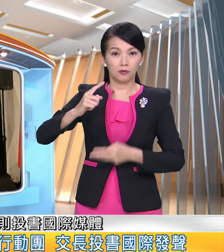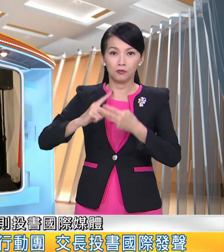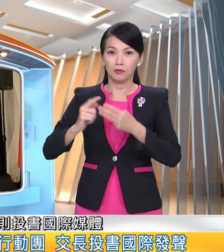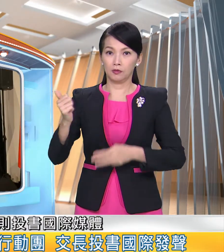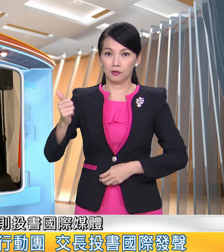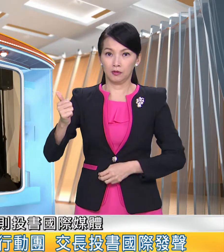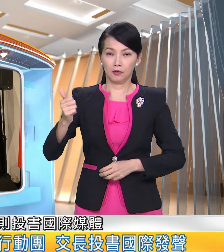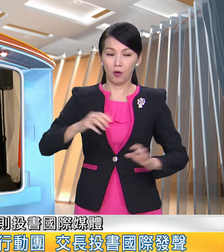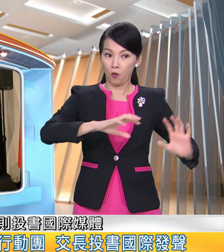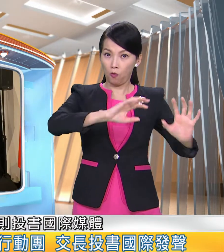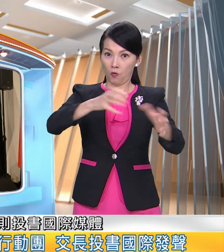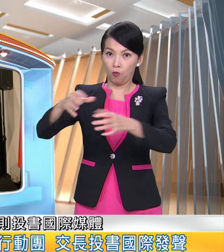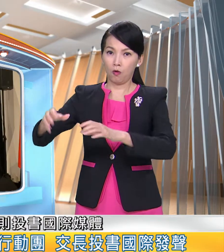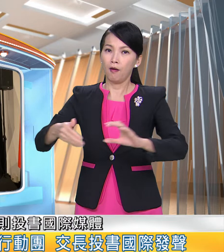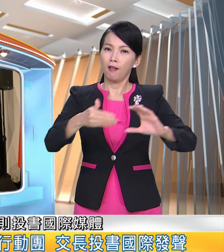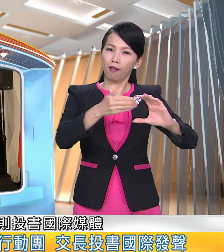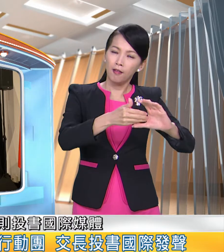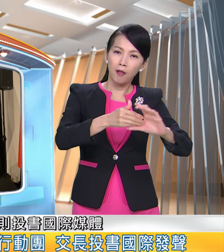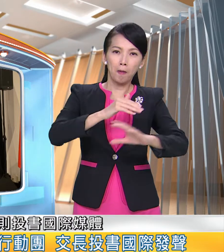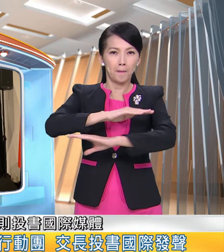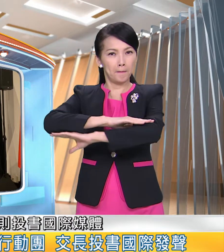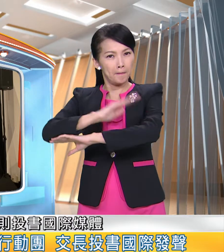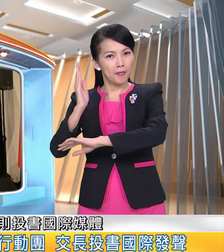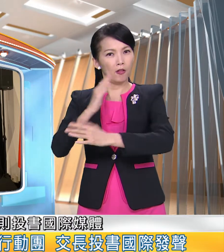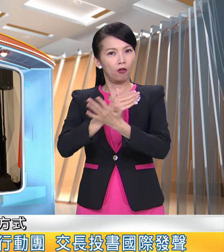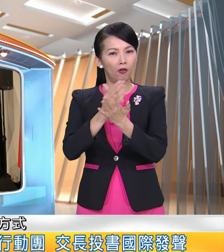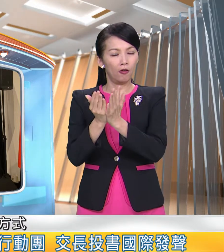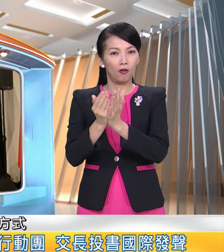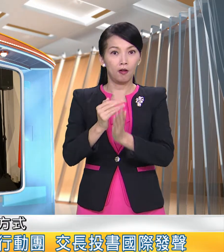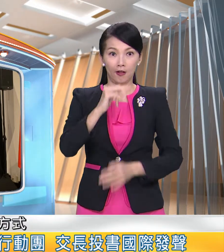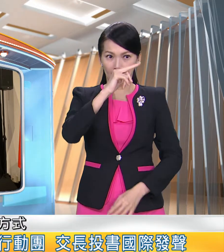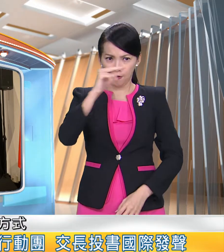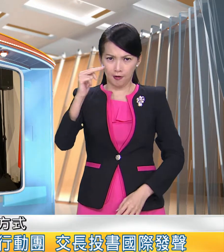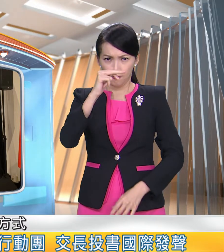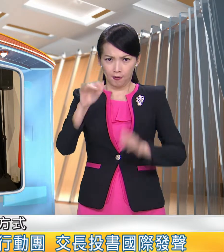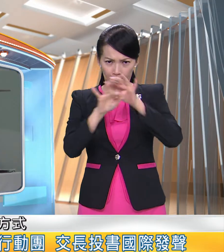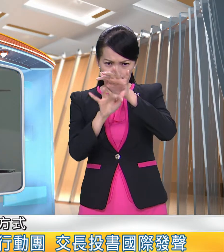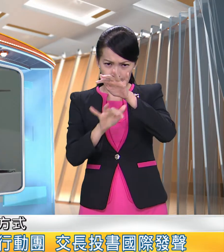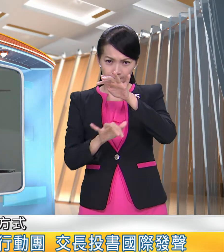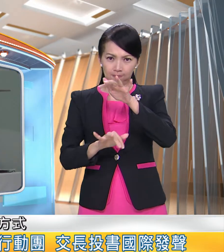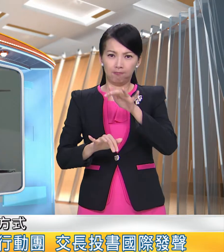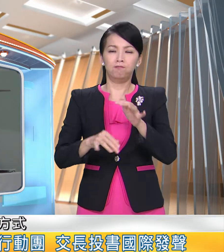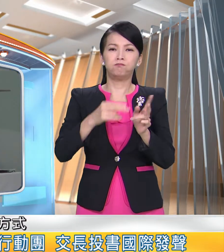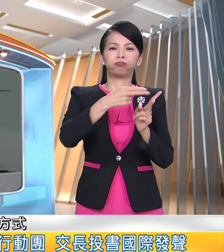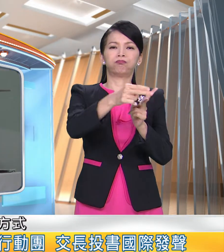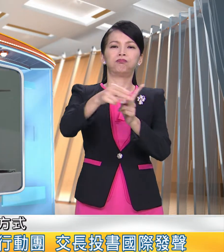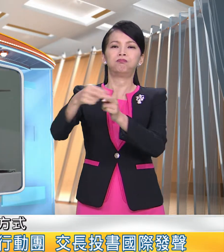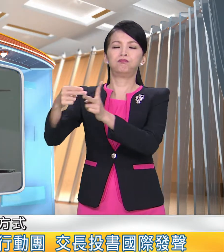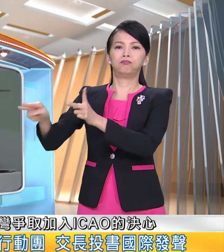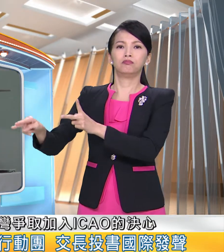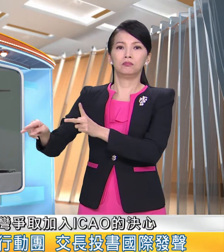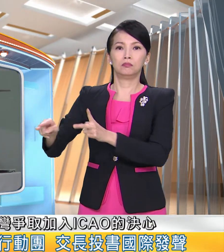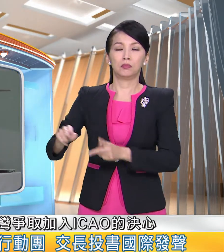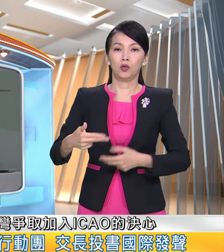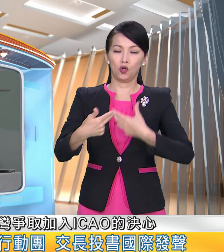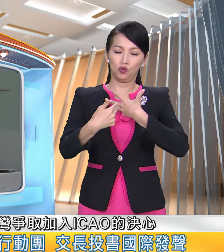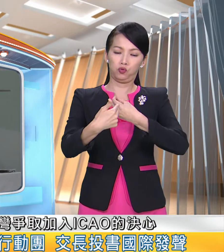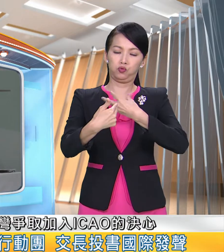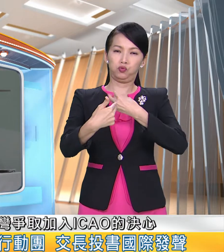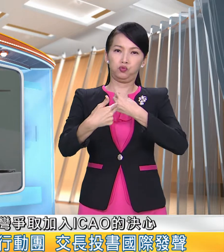书国际媒体，另外以预录影片的方式来向国际展现